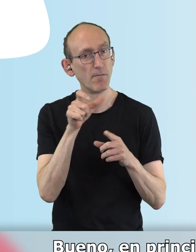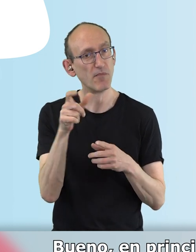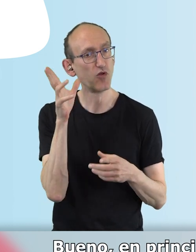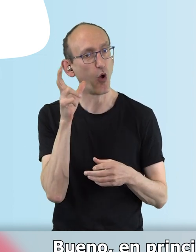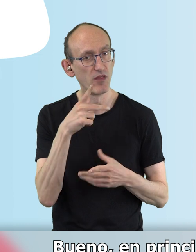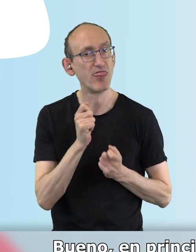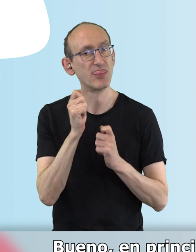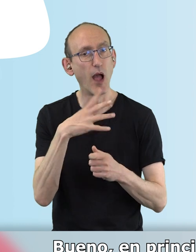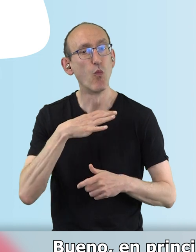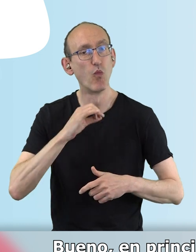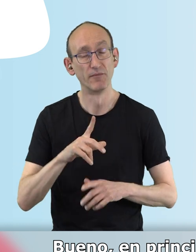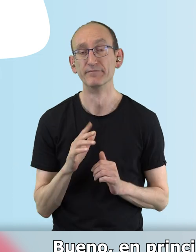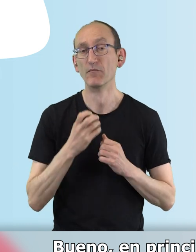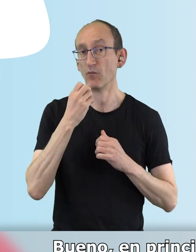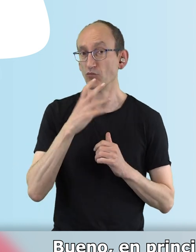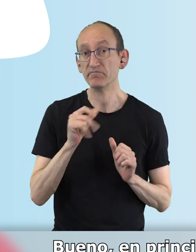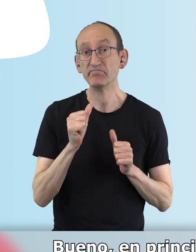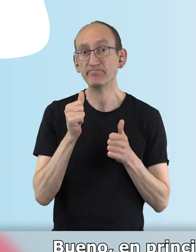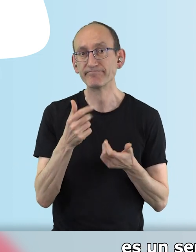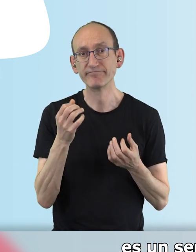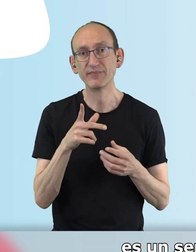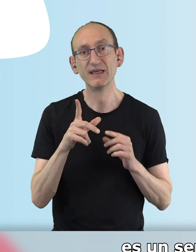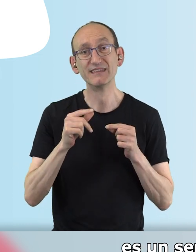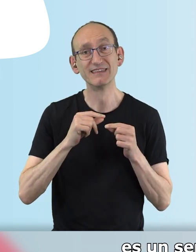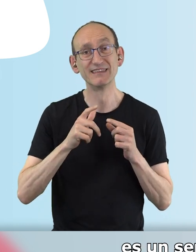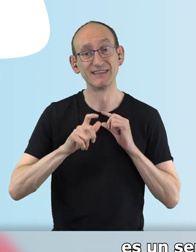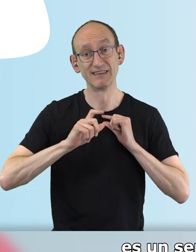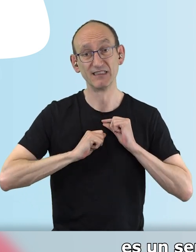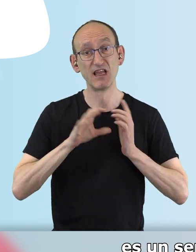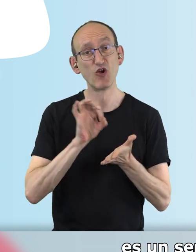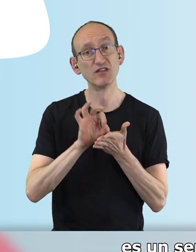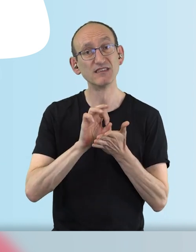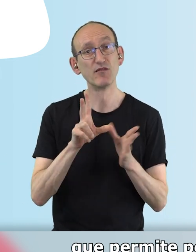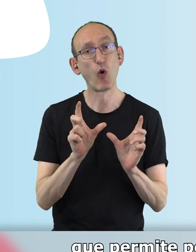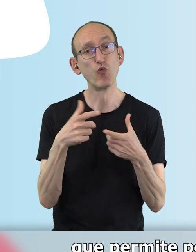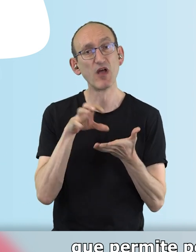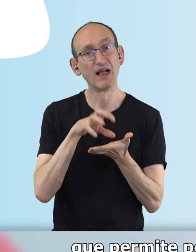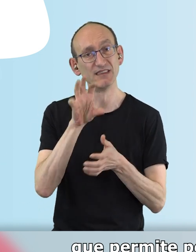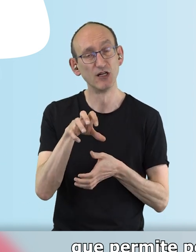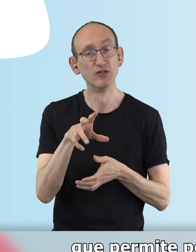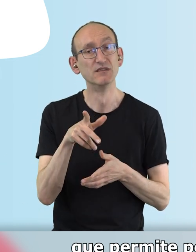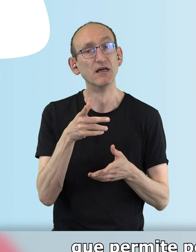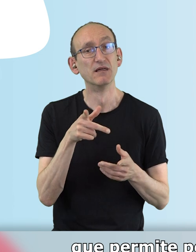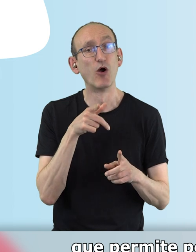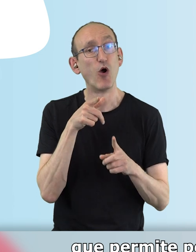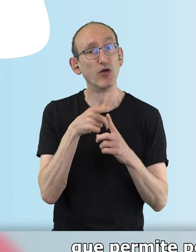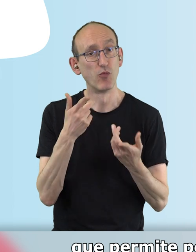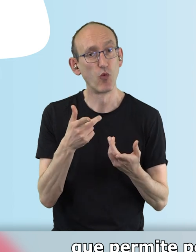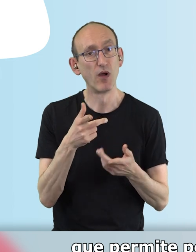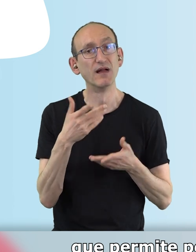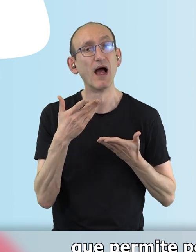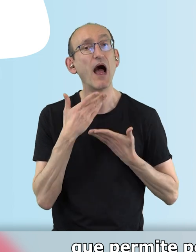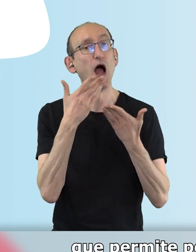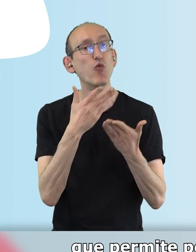nos oyen? Bueno, en principio, comentar que la teleasistencia es un servicio de la Junta de Castilla y León que permite pedir auxilio de una